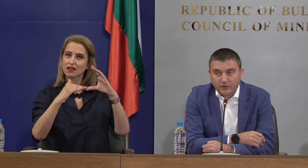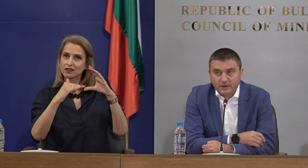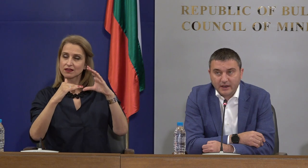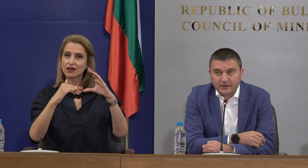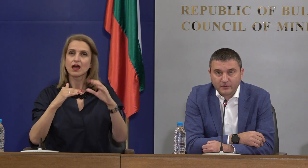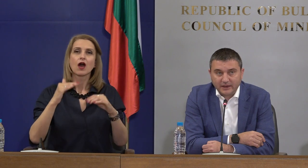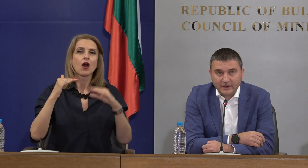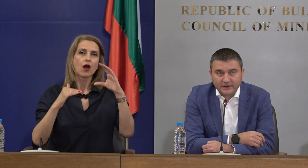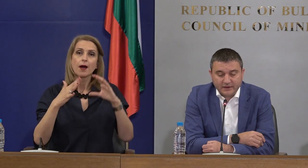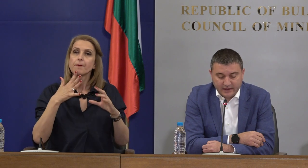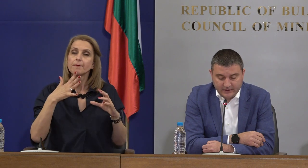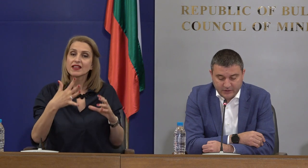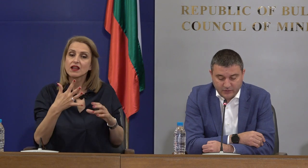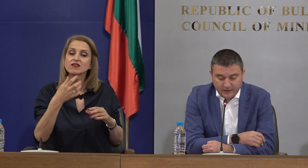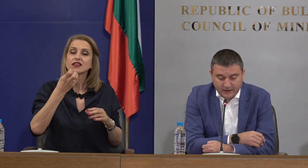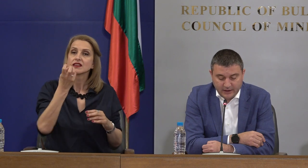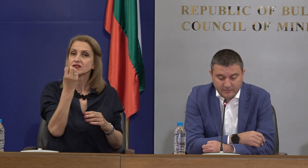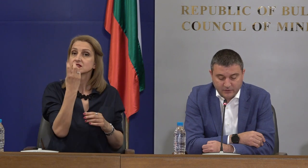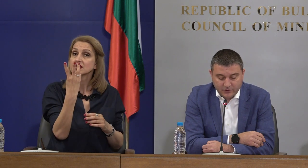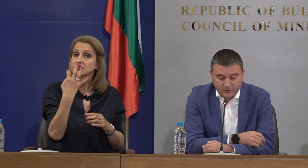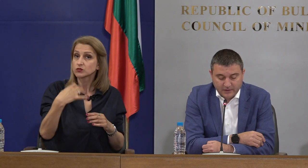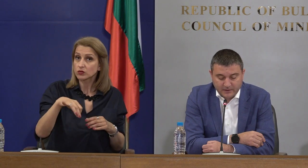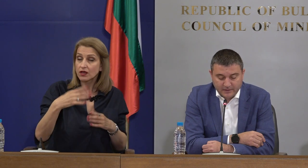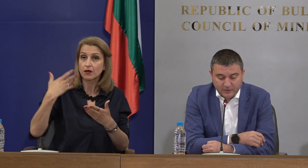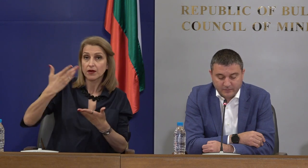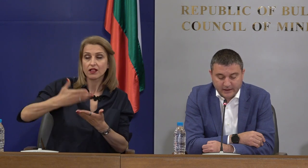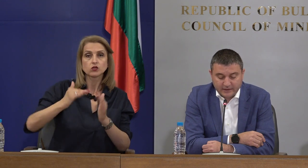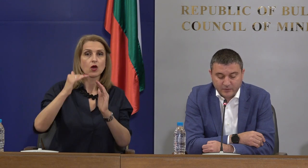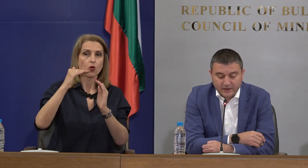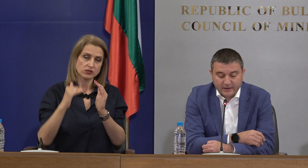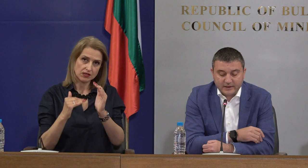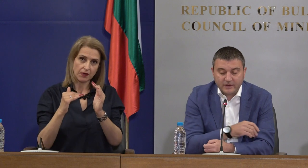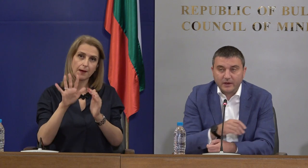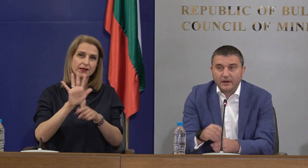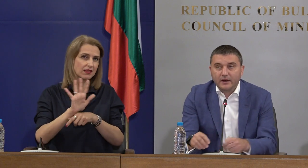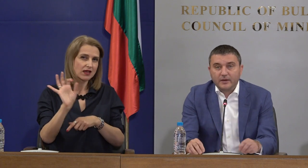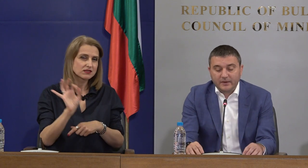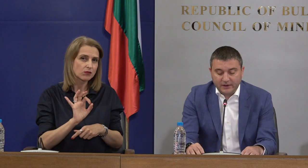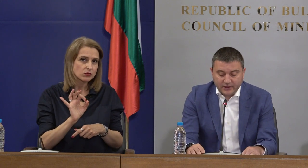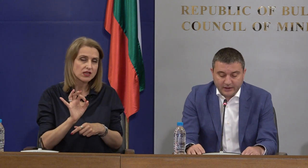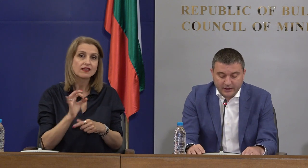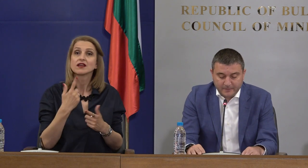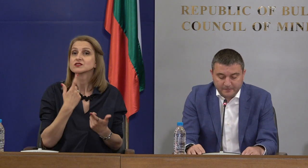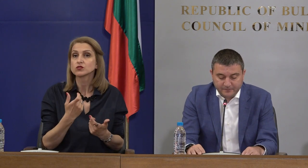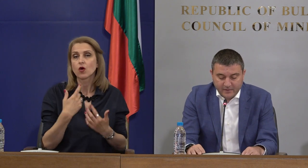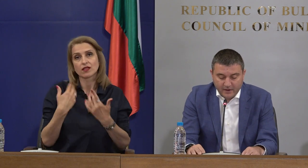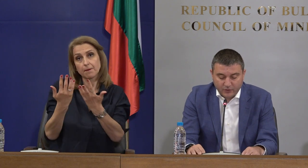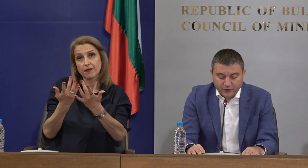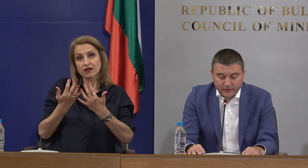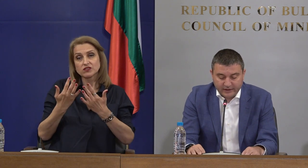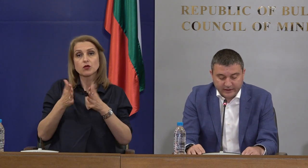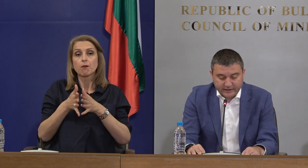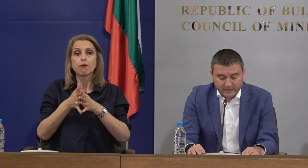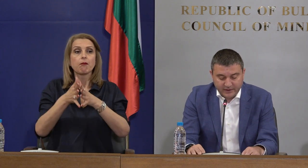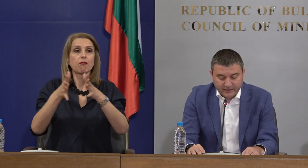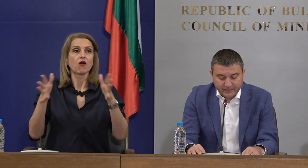определената стойност на акции от 5,93 лева е предложена отстъпка от 15% с цел привличане на